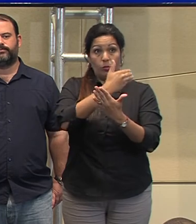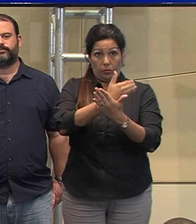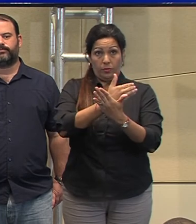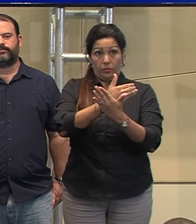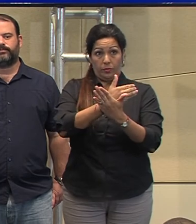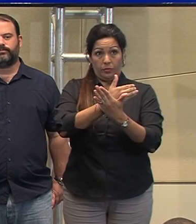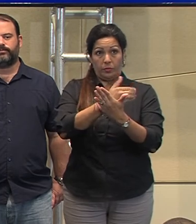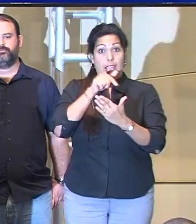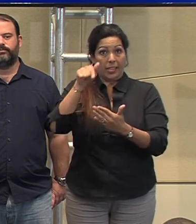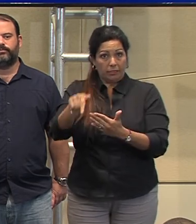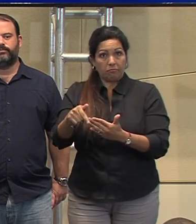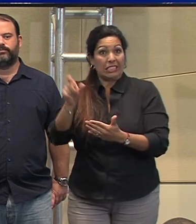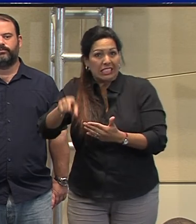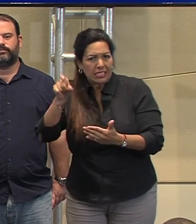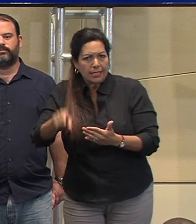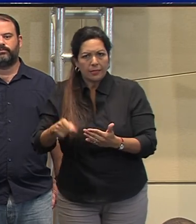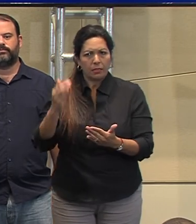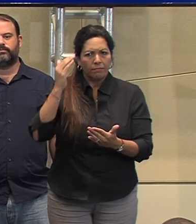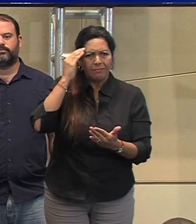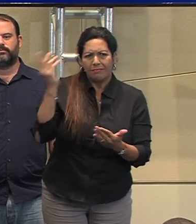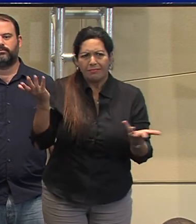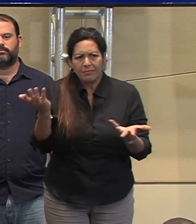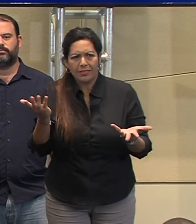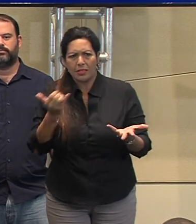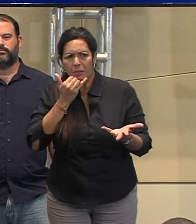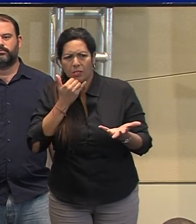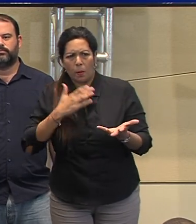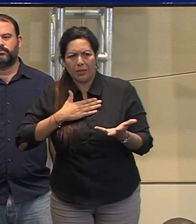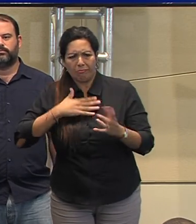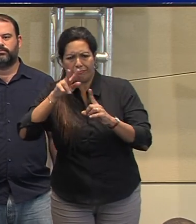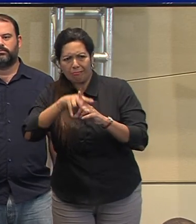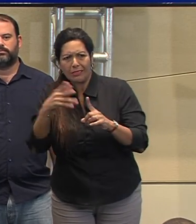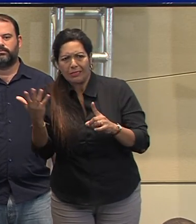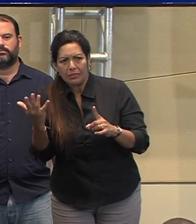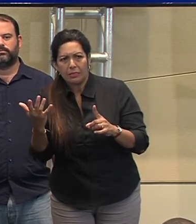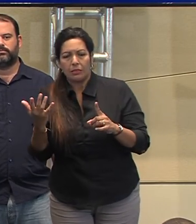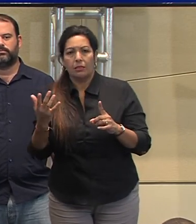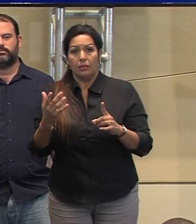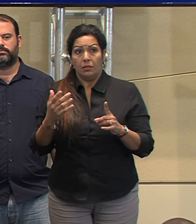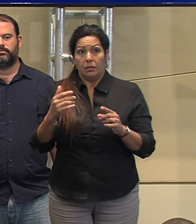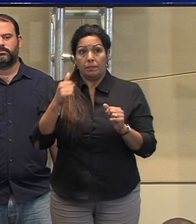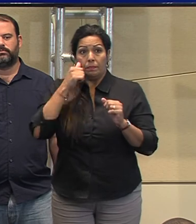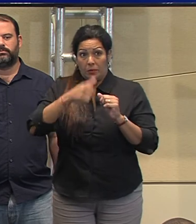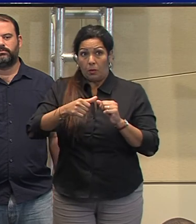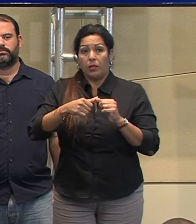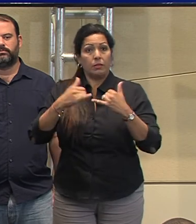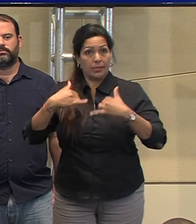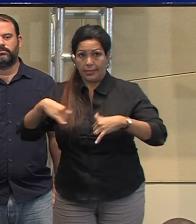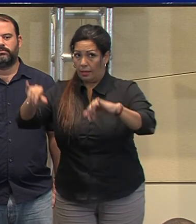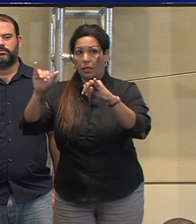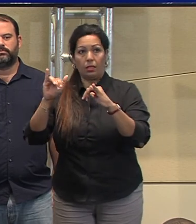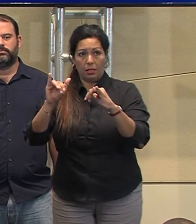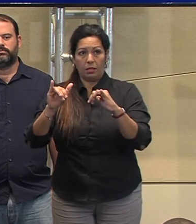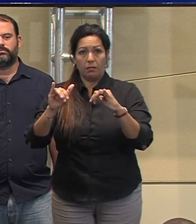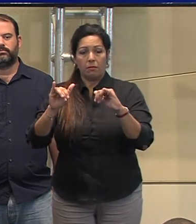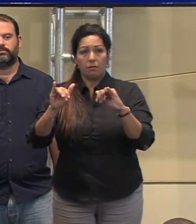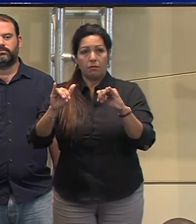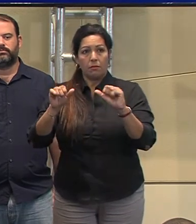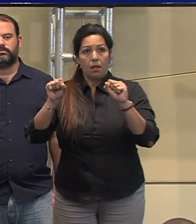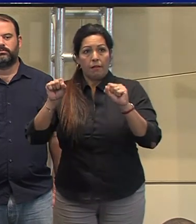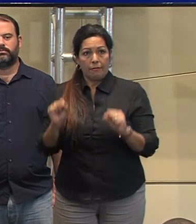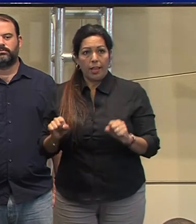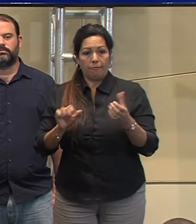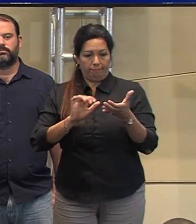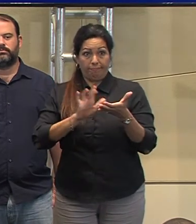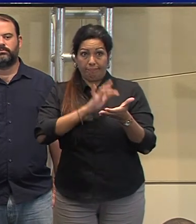donde las familias pueden ir a ver el estatus de sus solicitudes las solicitudes las siguen haciendo a través de la